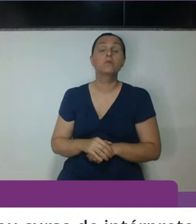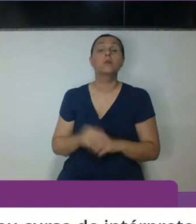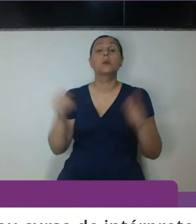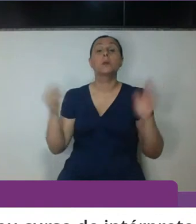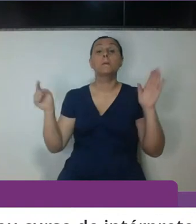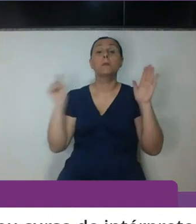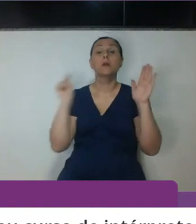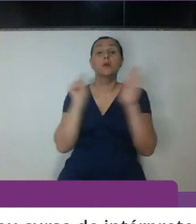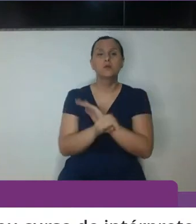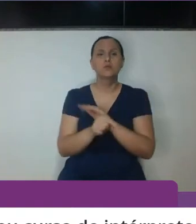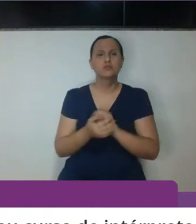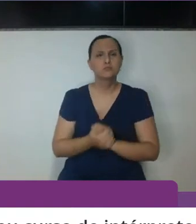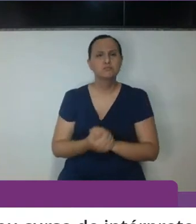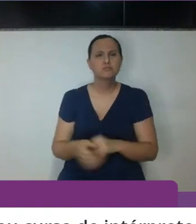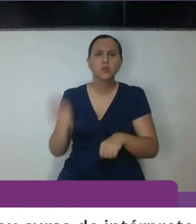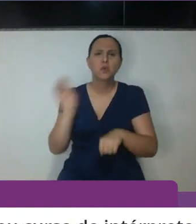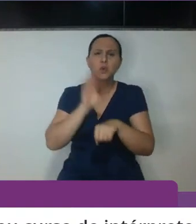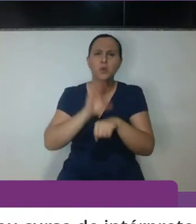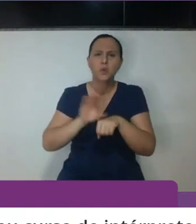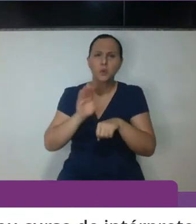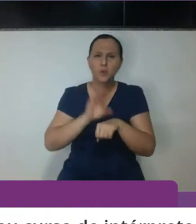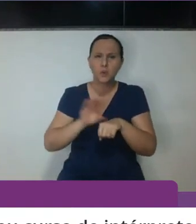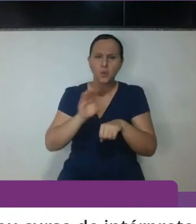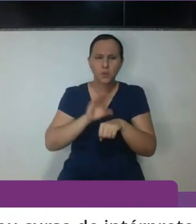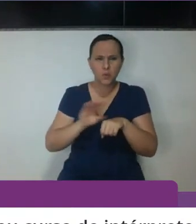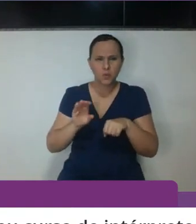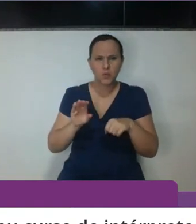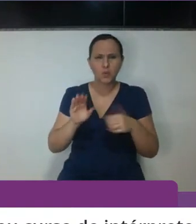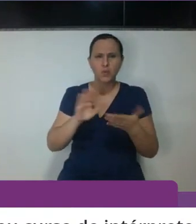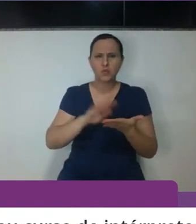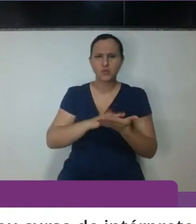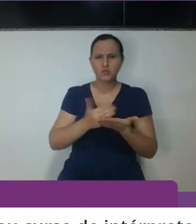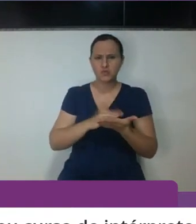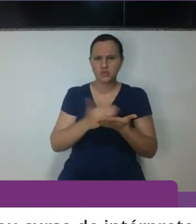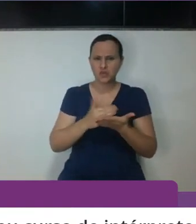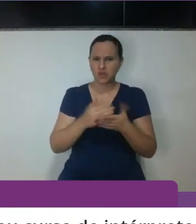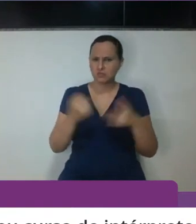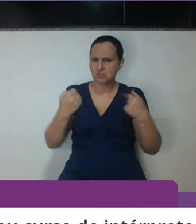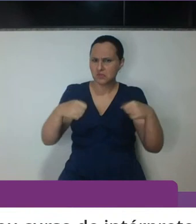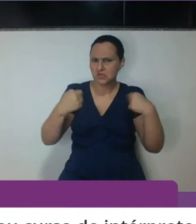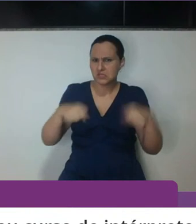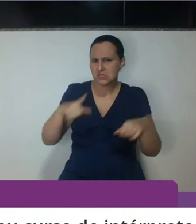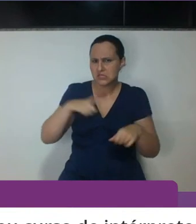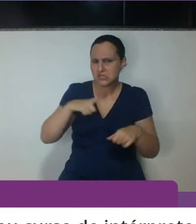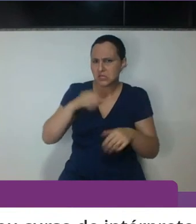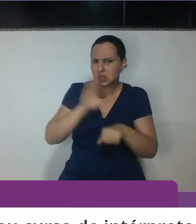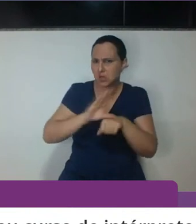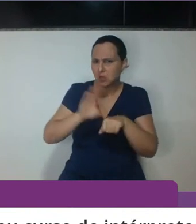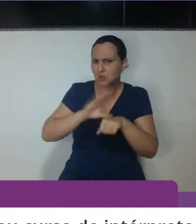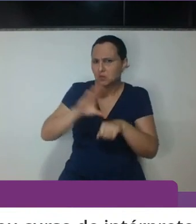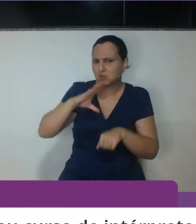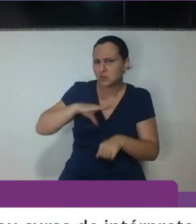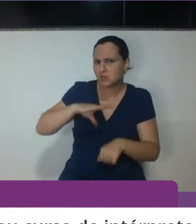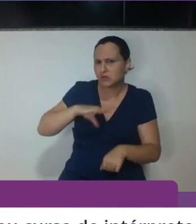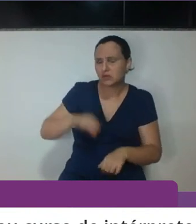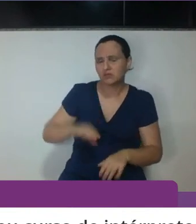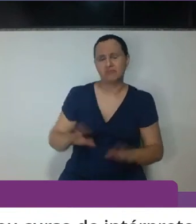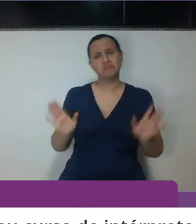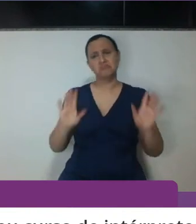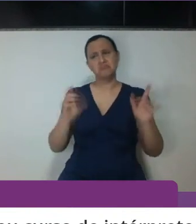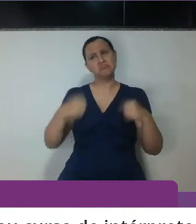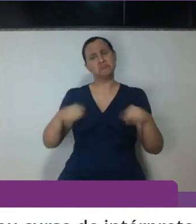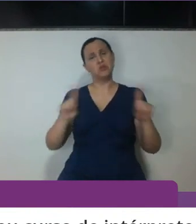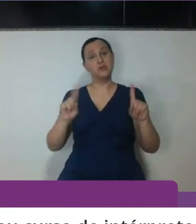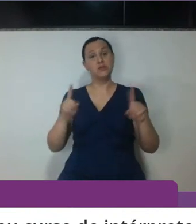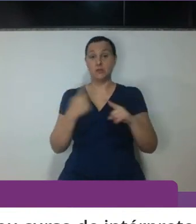de intérprete é necessário ter curso de português? Não, não é necessário ter curso de português. Até porque nos cursos que eu busco ministrar,